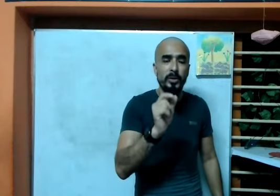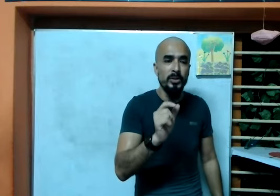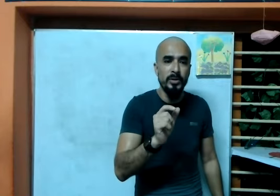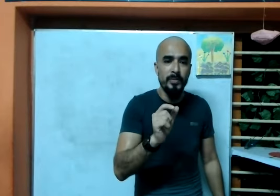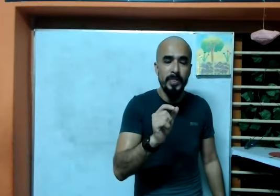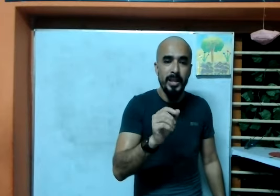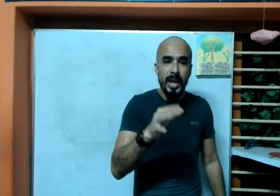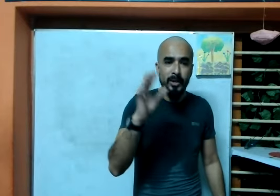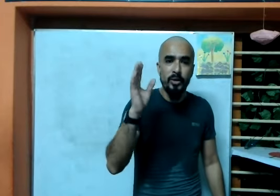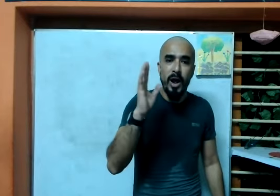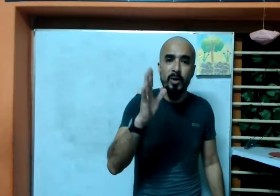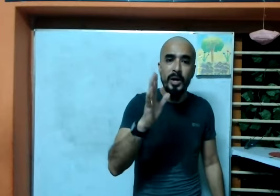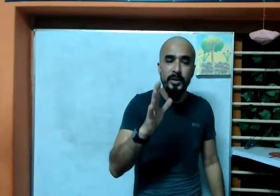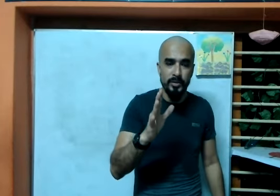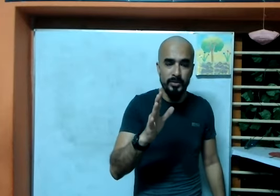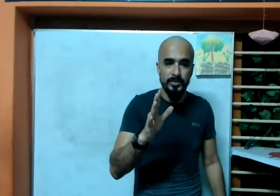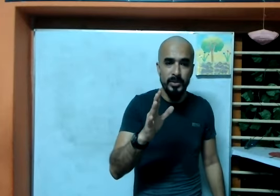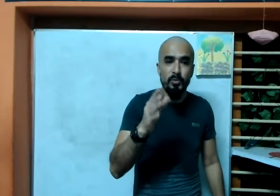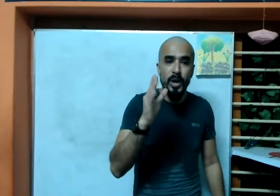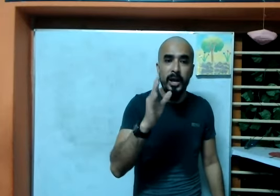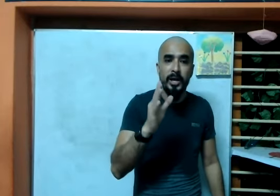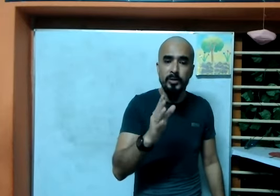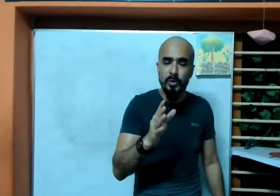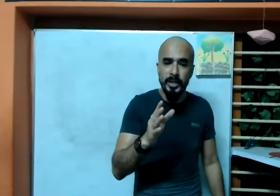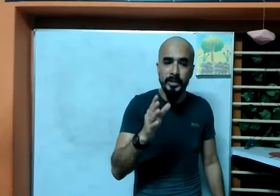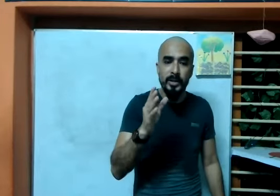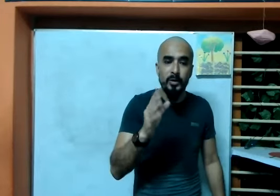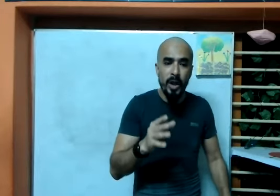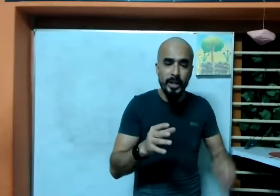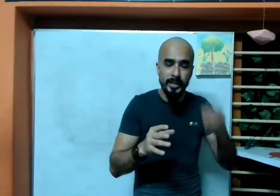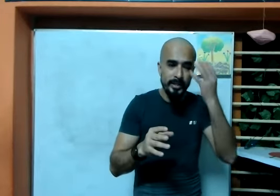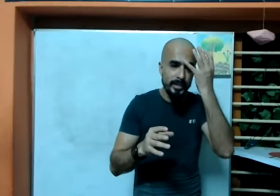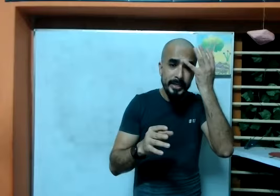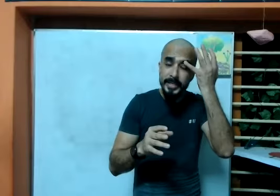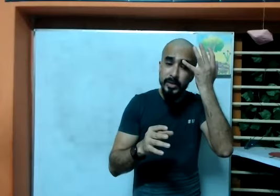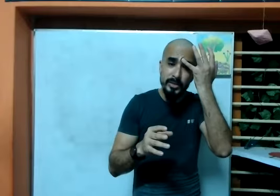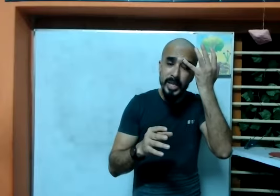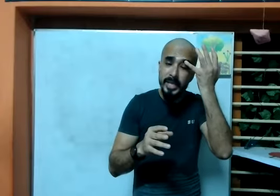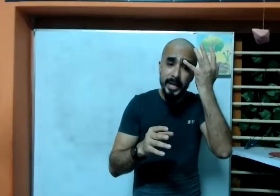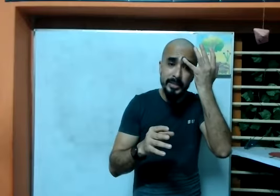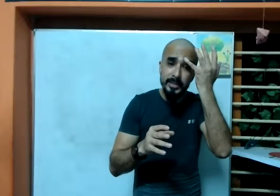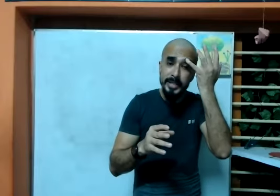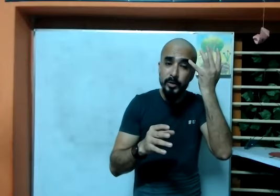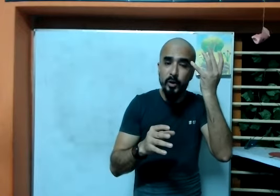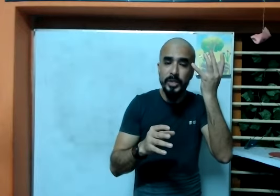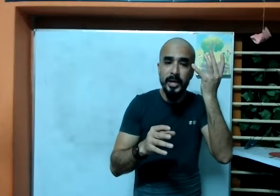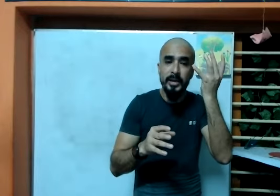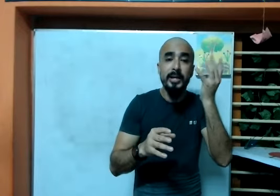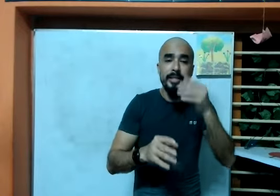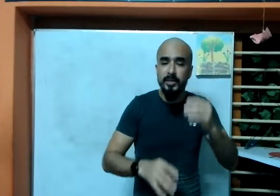বন্ধুর, হ্যালো হাউ আর ইউ, ওয়ে আর ইউ গোয়িং, ওয়াই ডিডন্ট ইউ সে দ্যাট, ডিড ইউ গো দেয়ার, ডিড ইউ